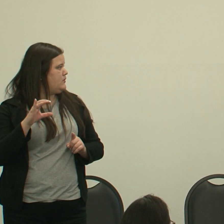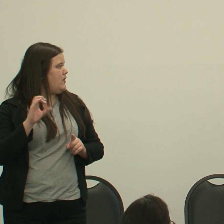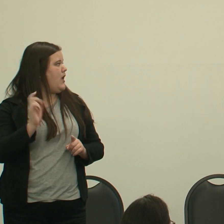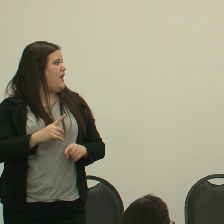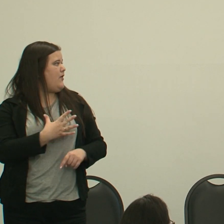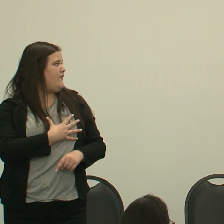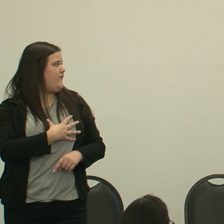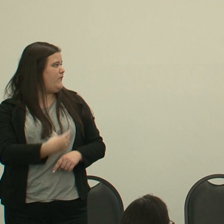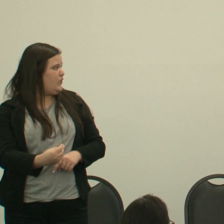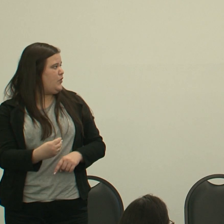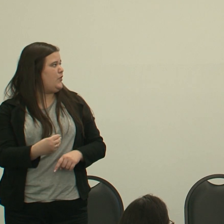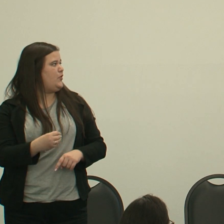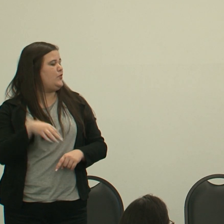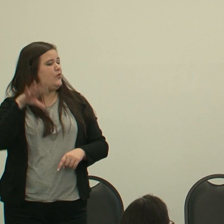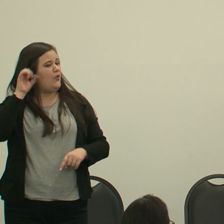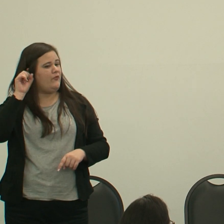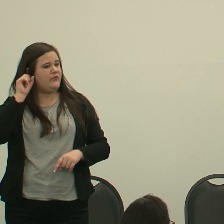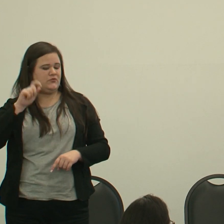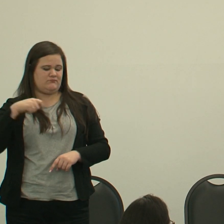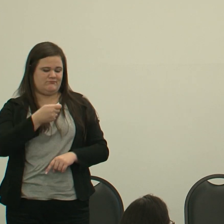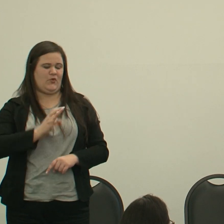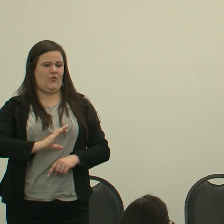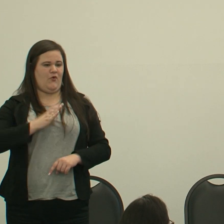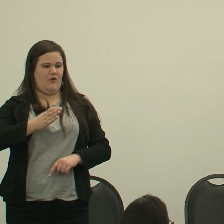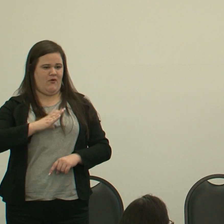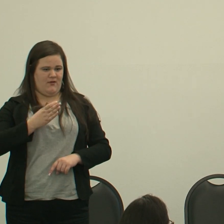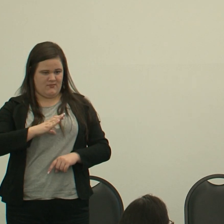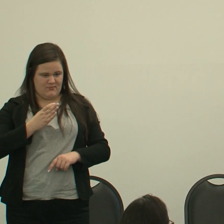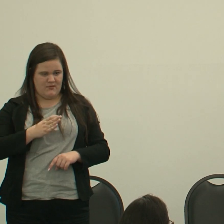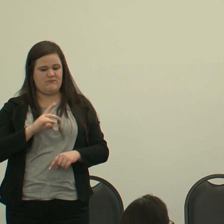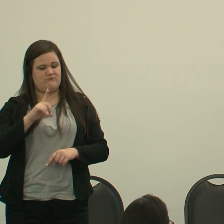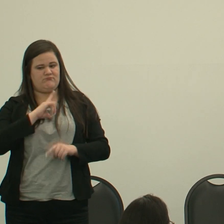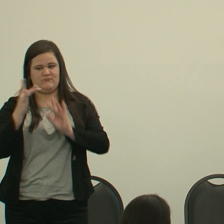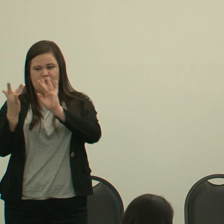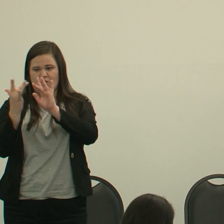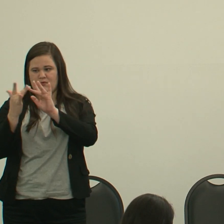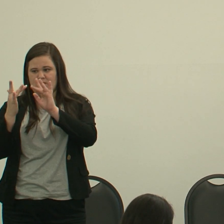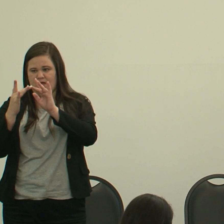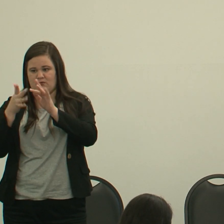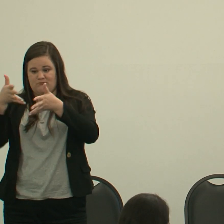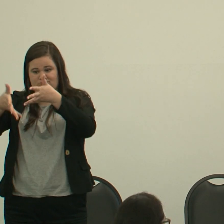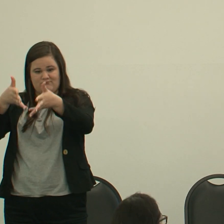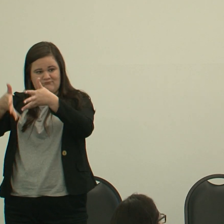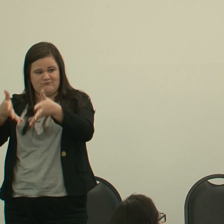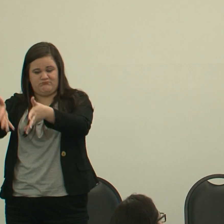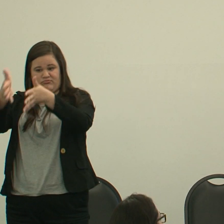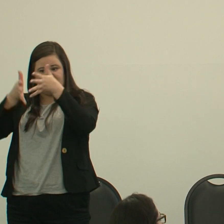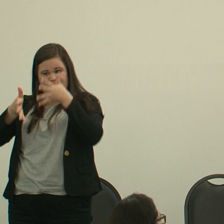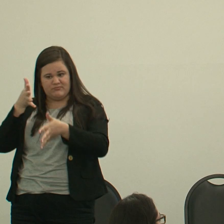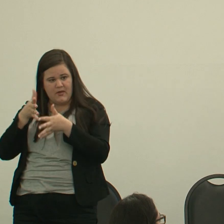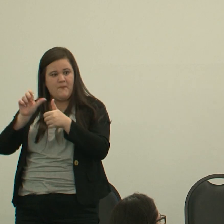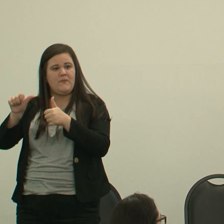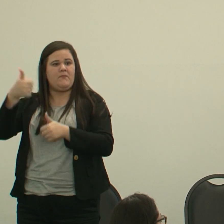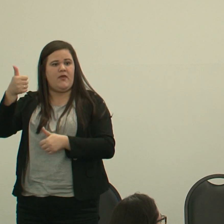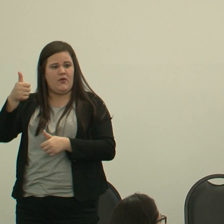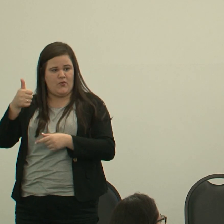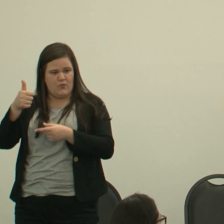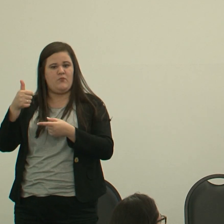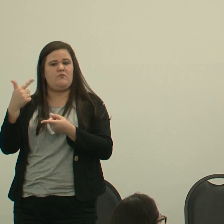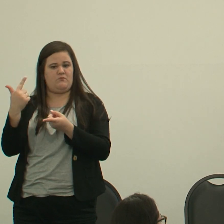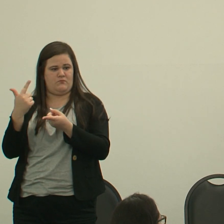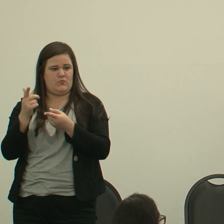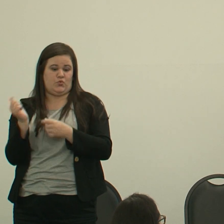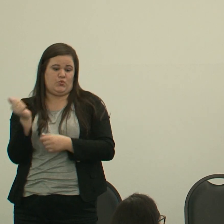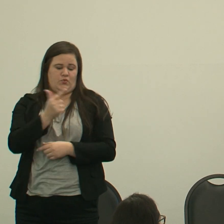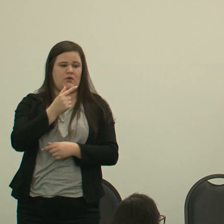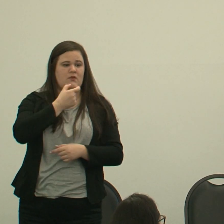né? Que é o filho do casal, que tem contato com a língua de sinais primeiro do que o próprio inglês, porque a família dele,